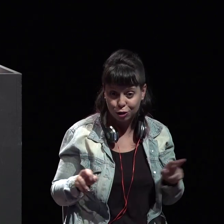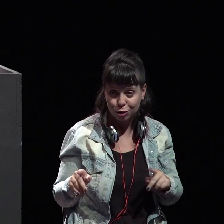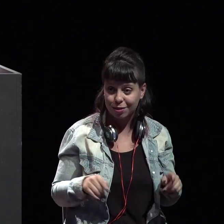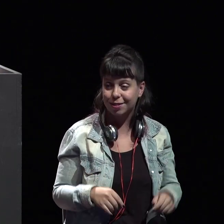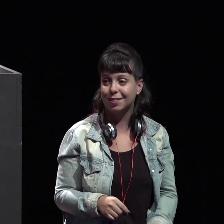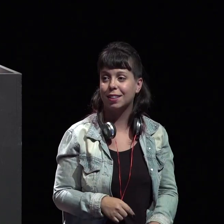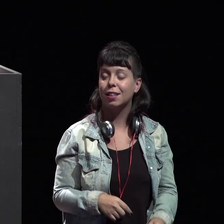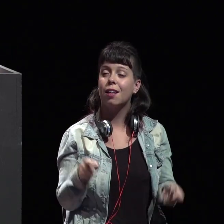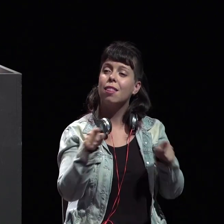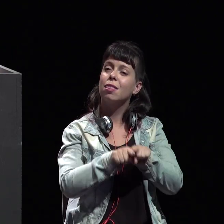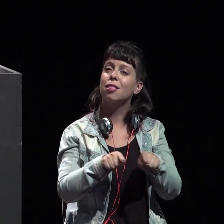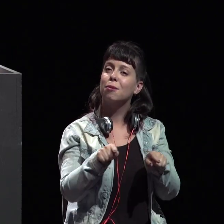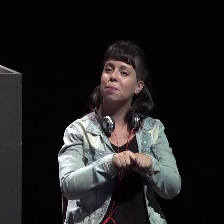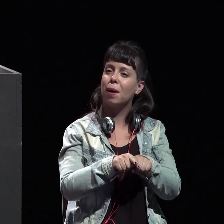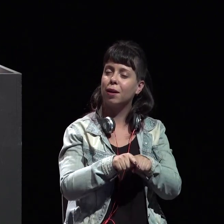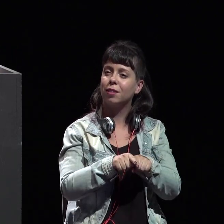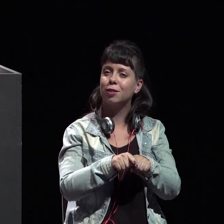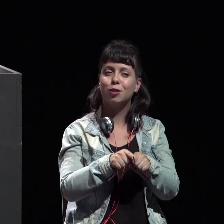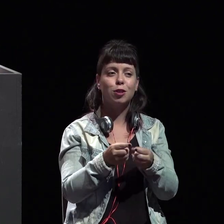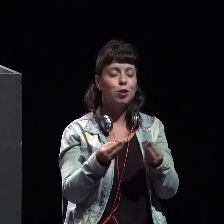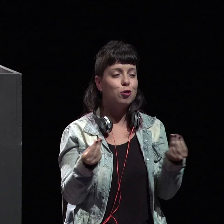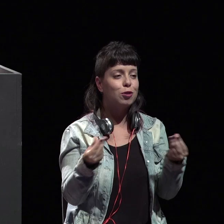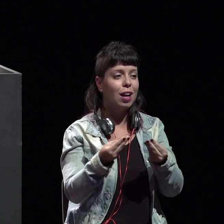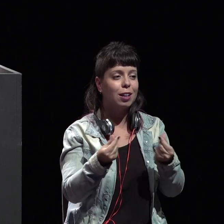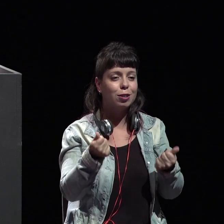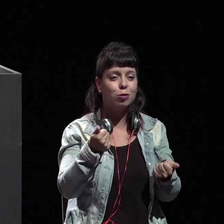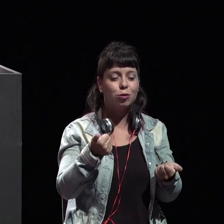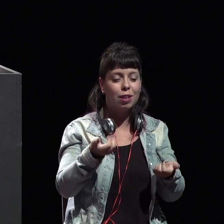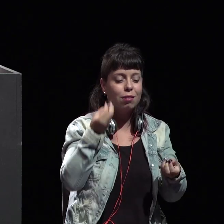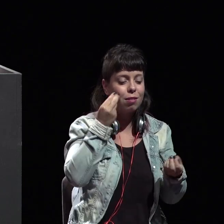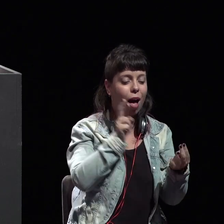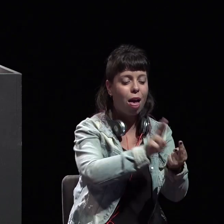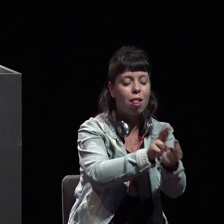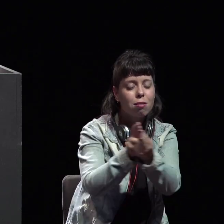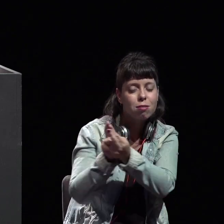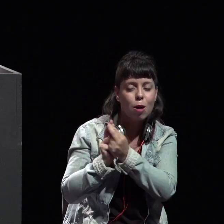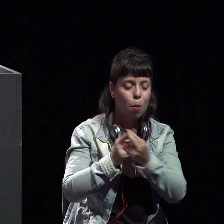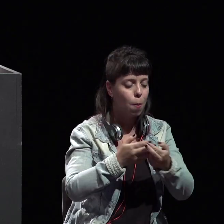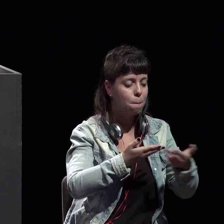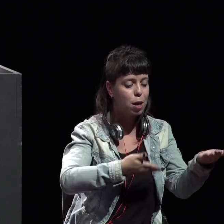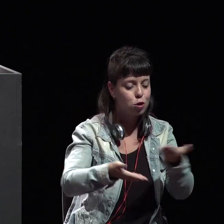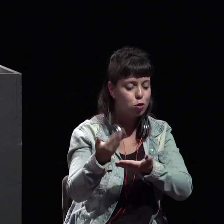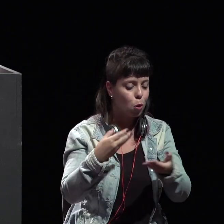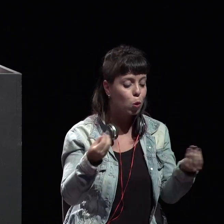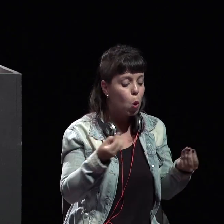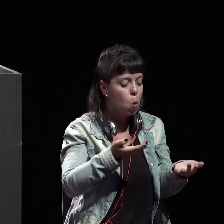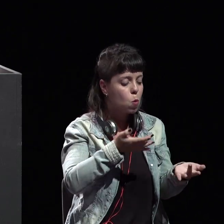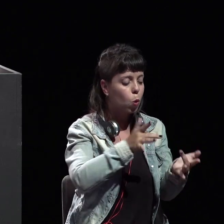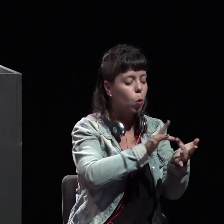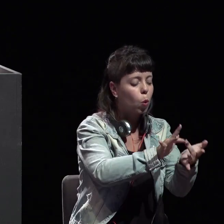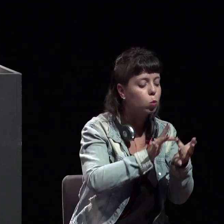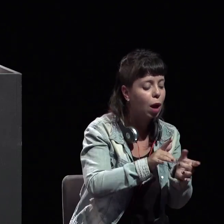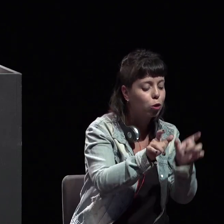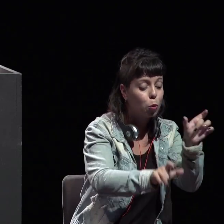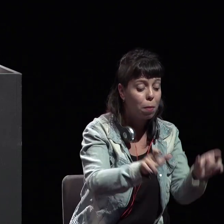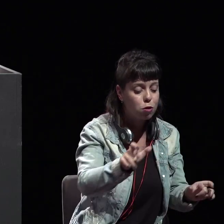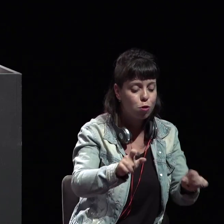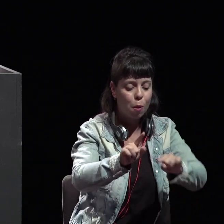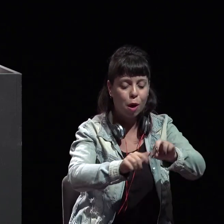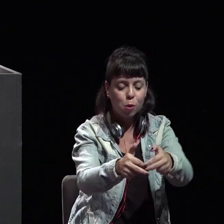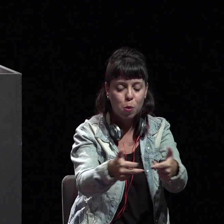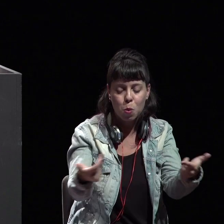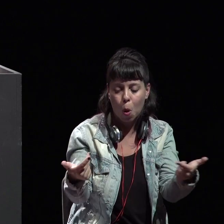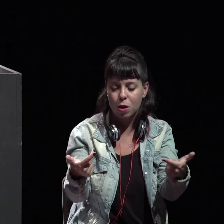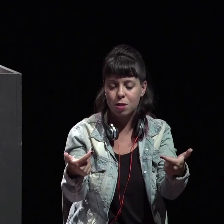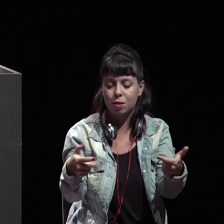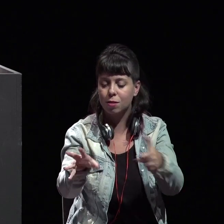né? E também de ocultamento desses modos alternativos de relação entre pessoas e coisas ou pertences, né? Afinal, a imposição